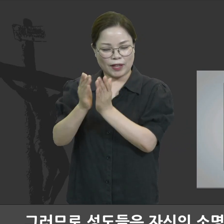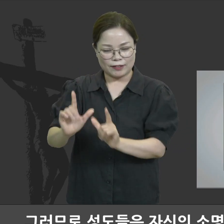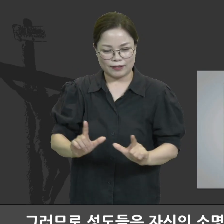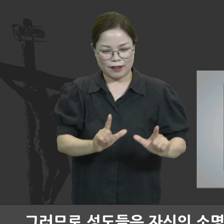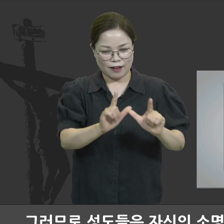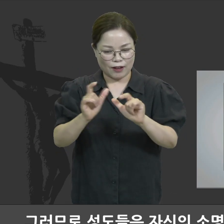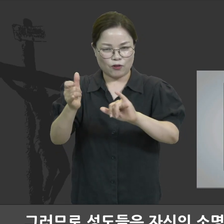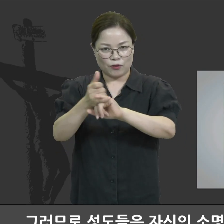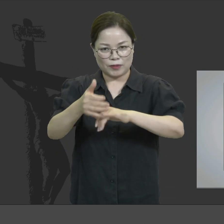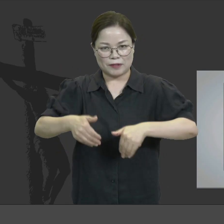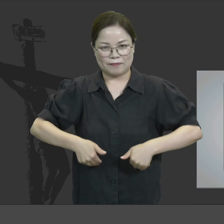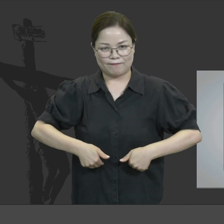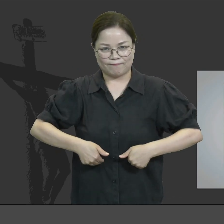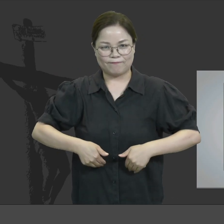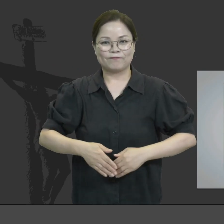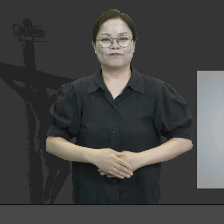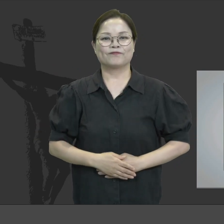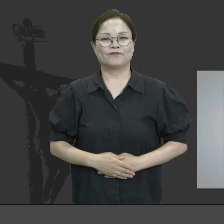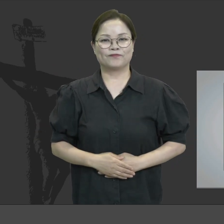살아가야 합니다.